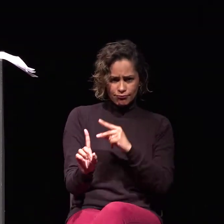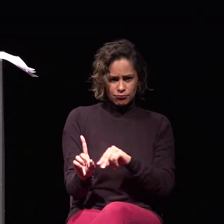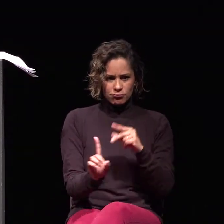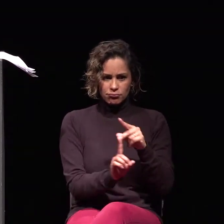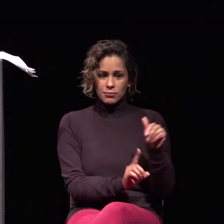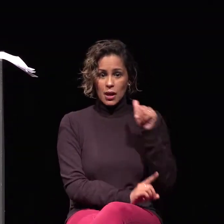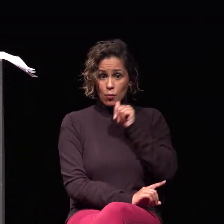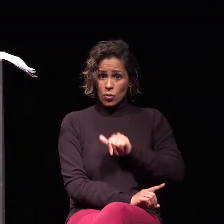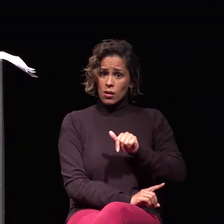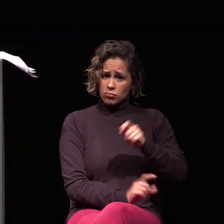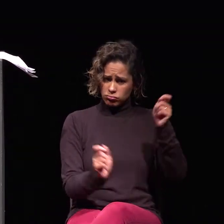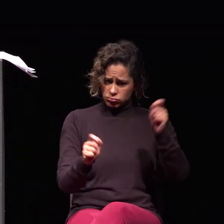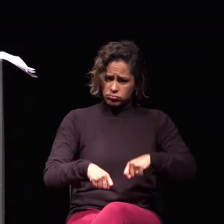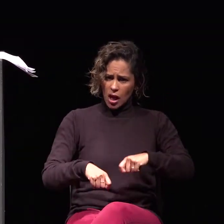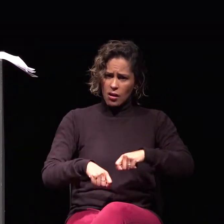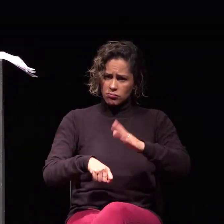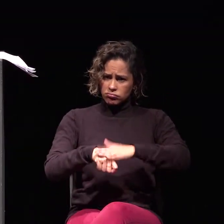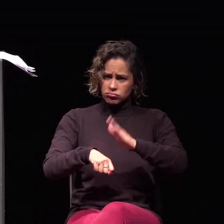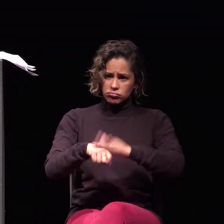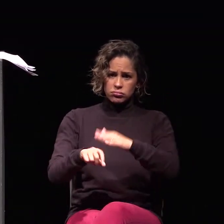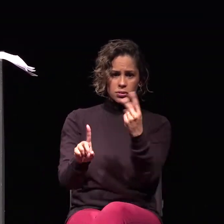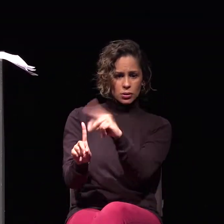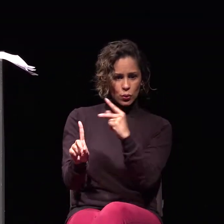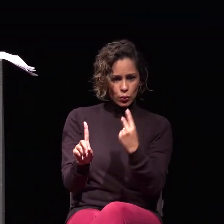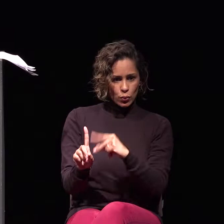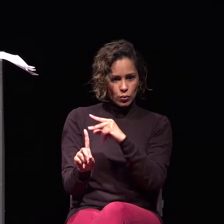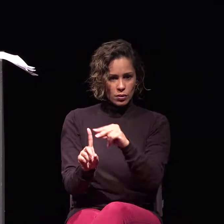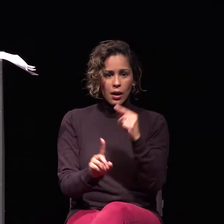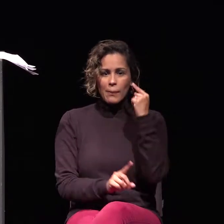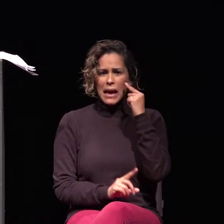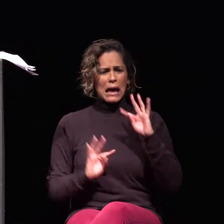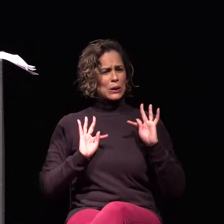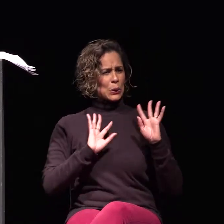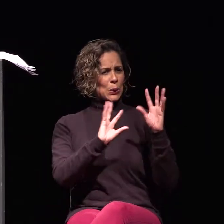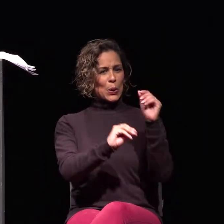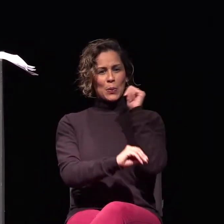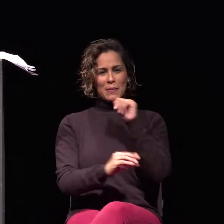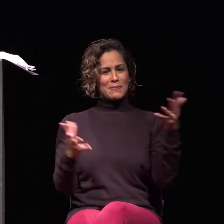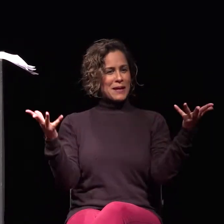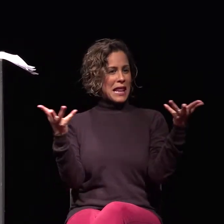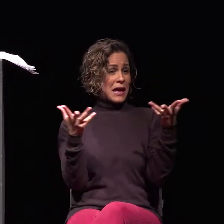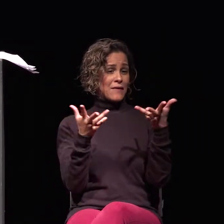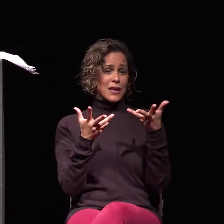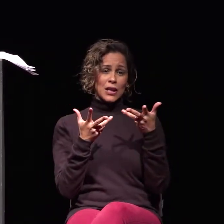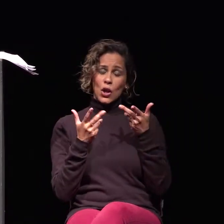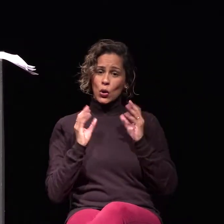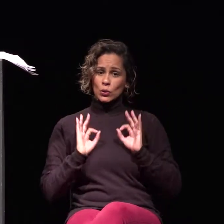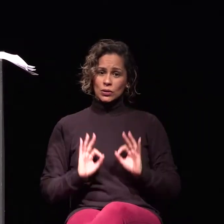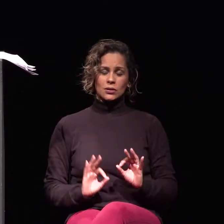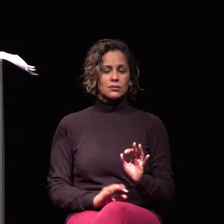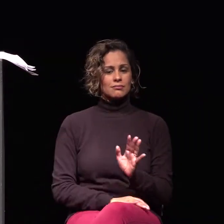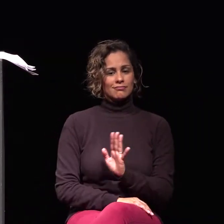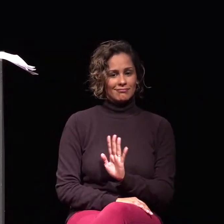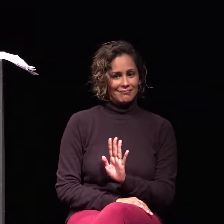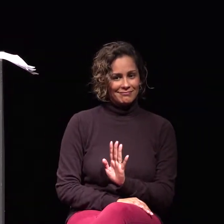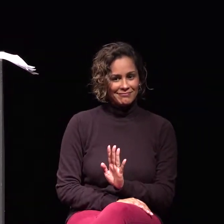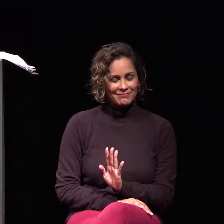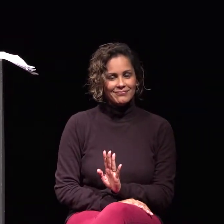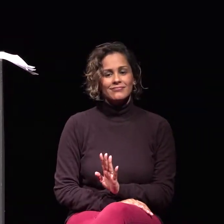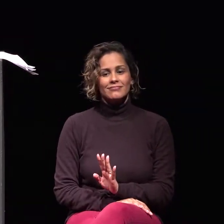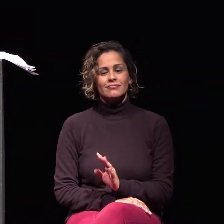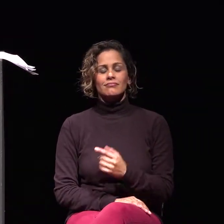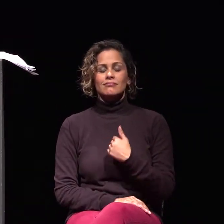teve também, porque às vezes a gente pensa que, nossa, as mulheres foram todas maravilhosas. Aliás, eu sigo muito